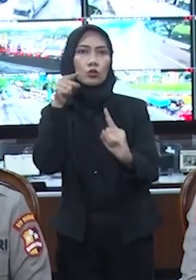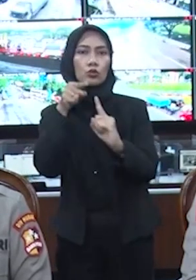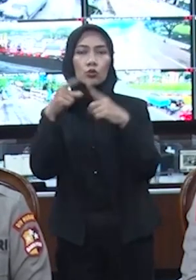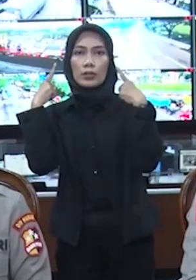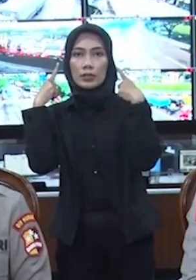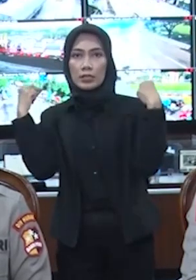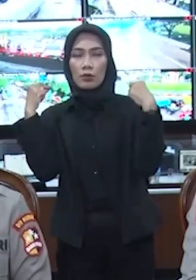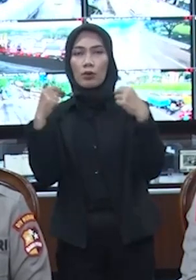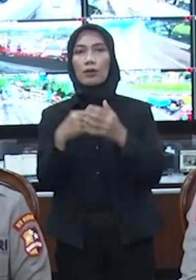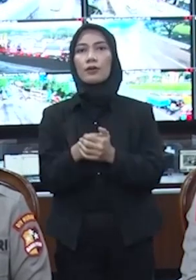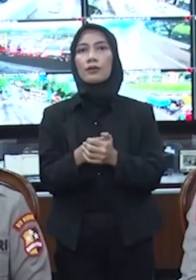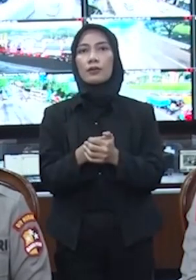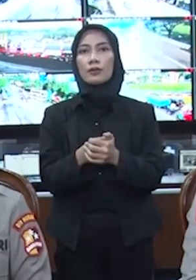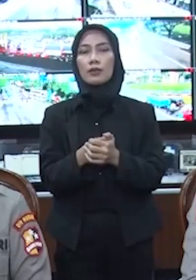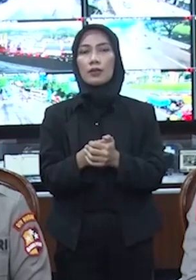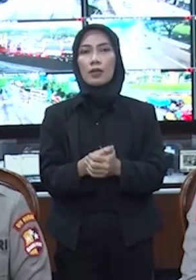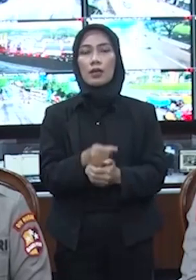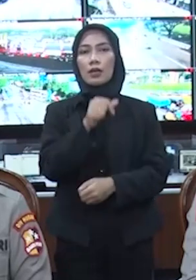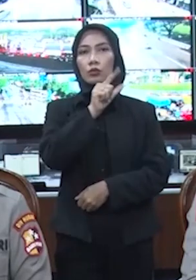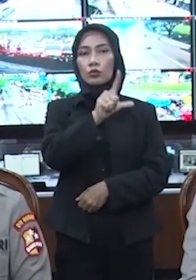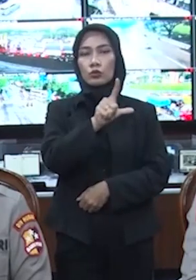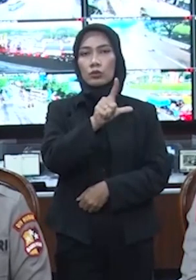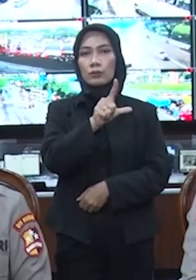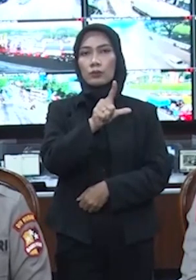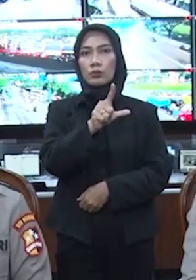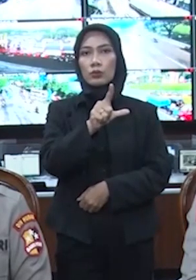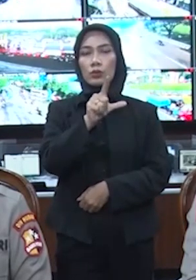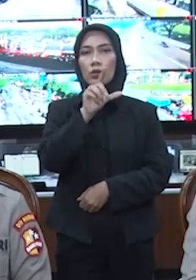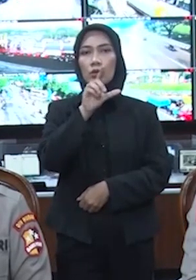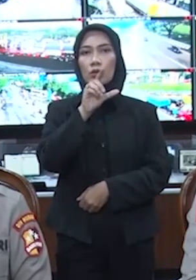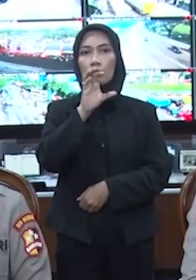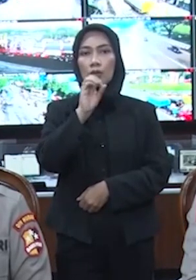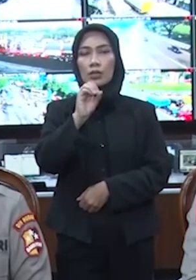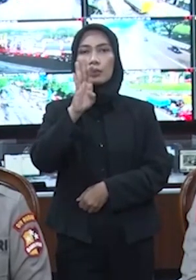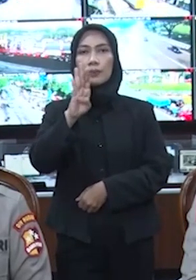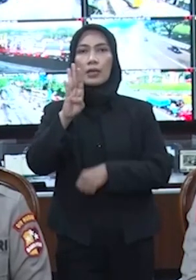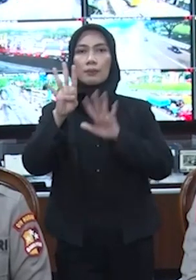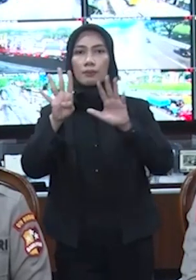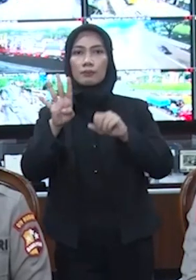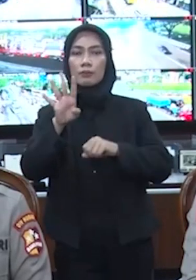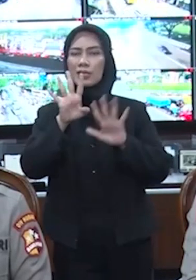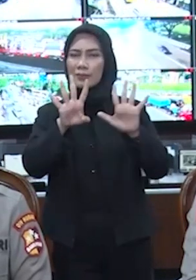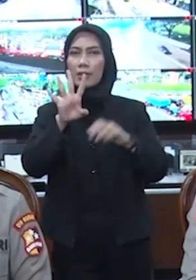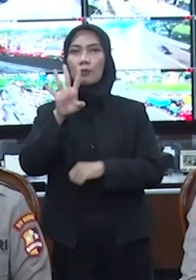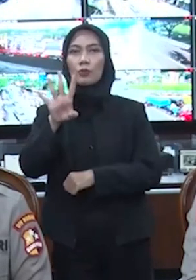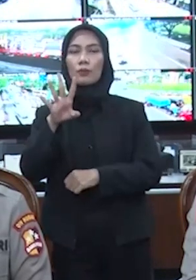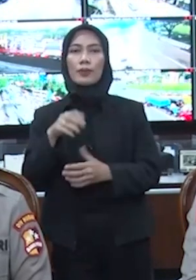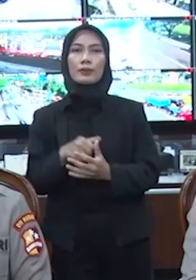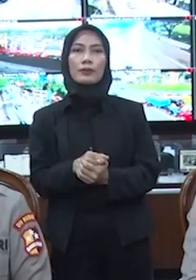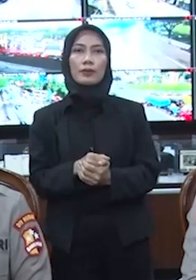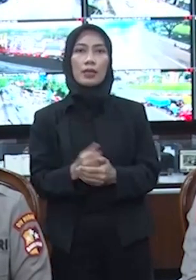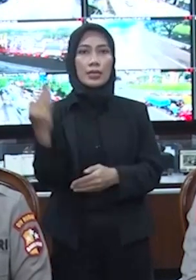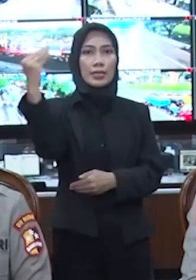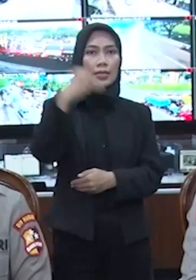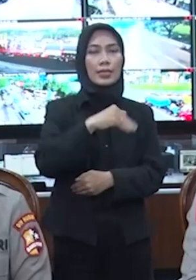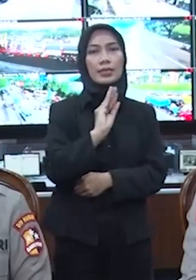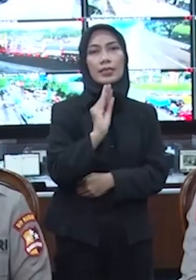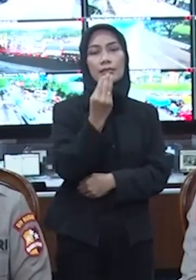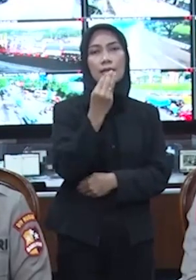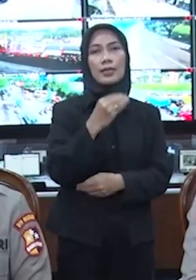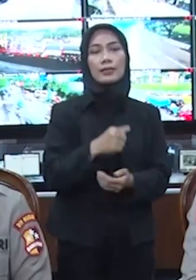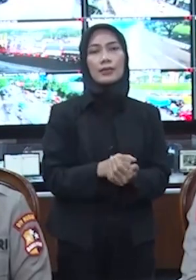sebanyak 7.094 kendaraan Sedangkan untuk yang masuk Jakarta